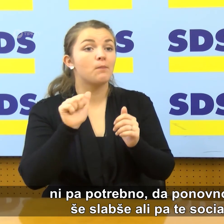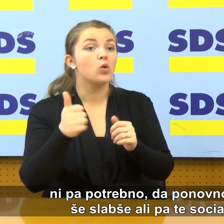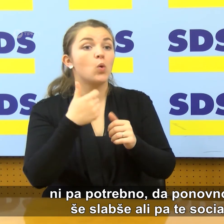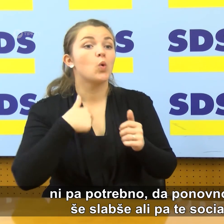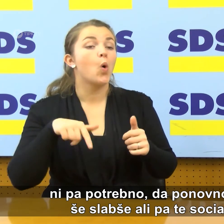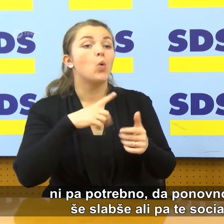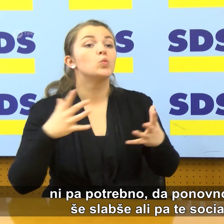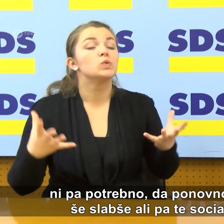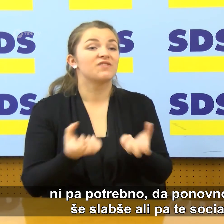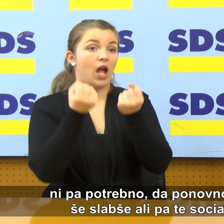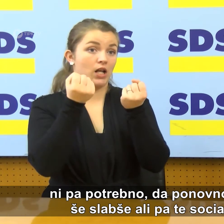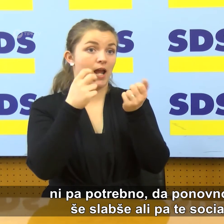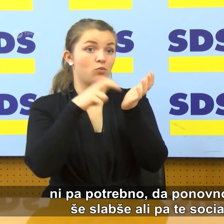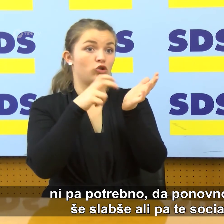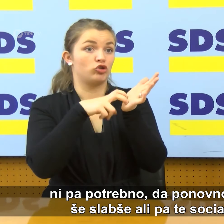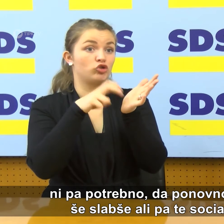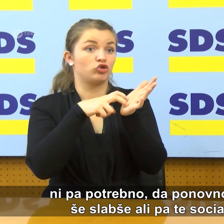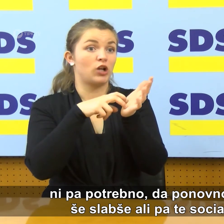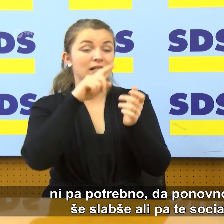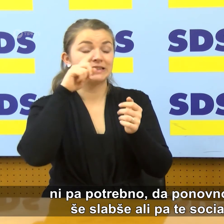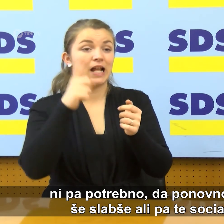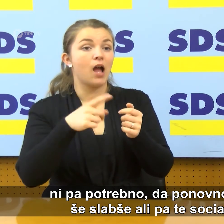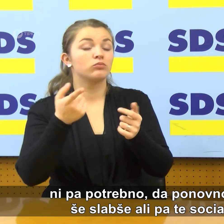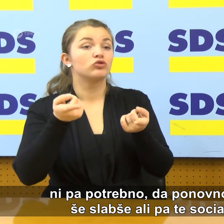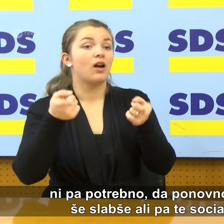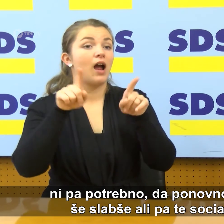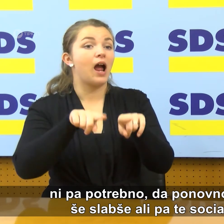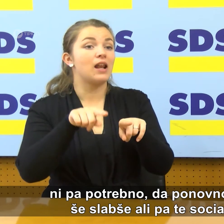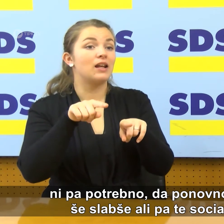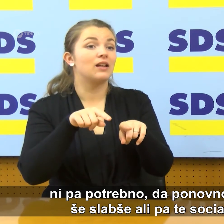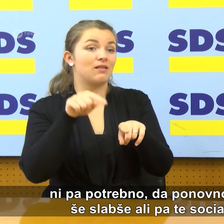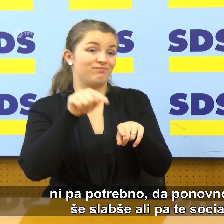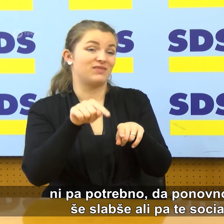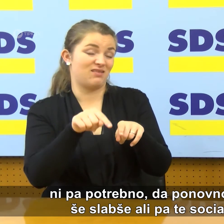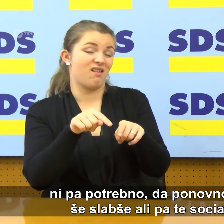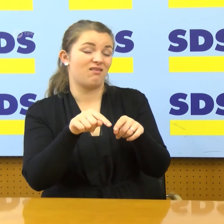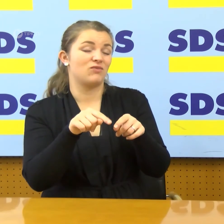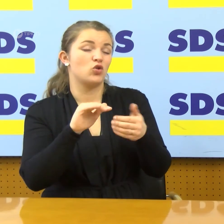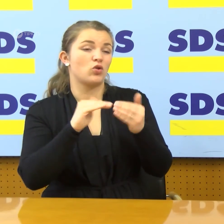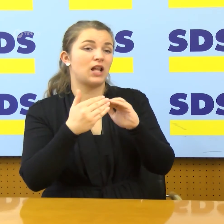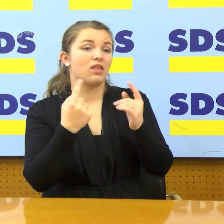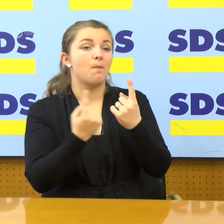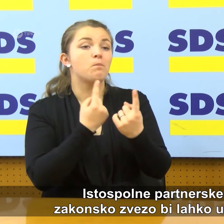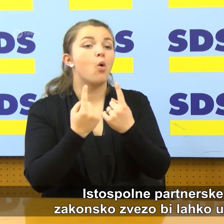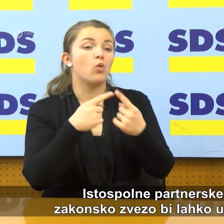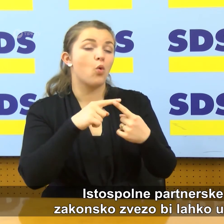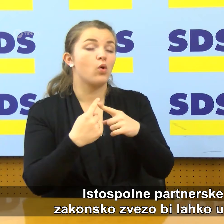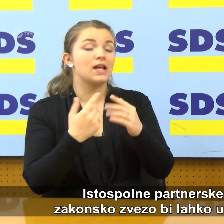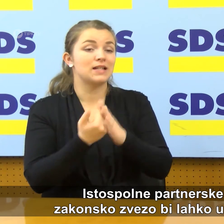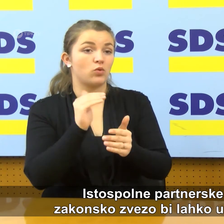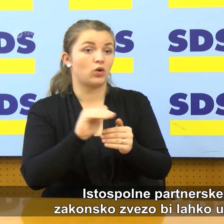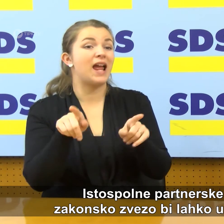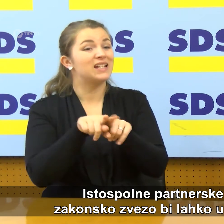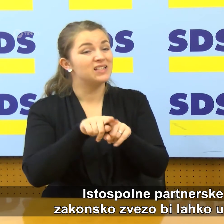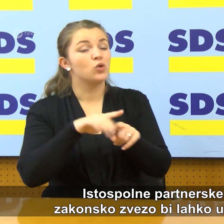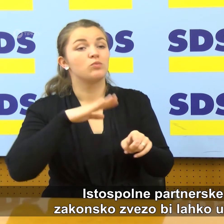še slabše ali pa te socialne pogoje za otroka. Istospolne partnerske skupnosti oziroma